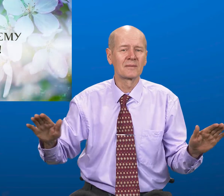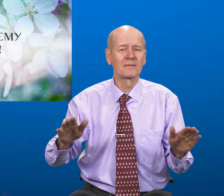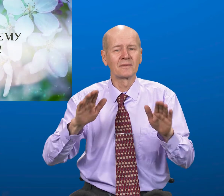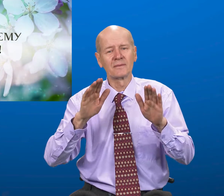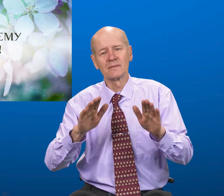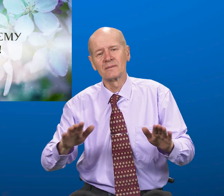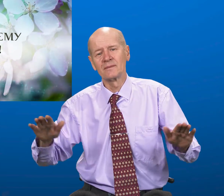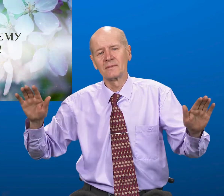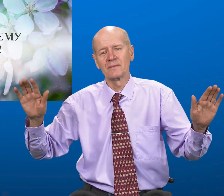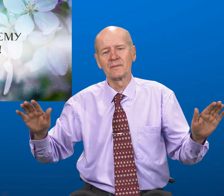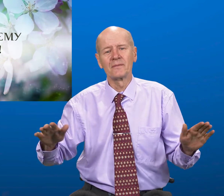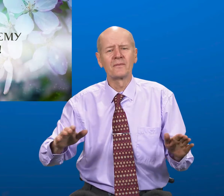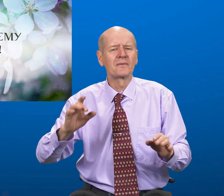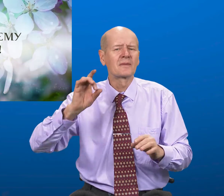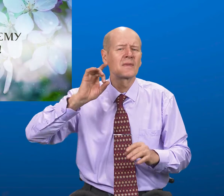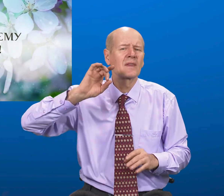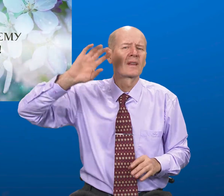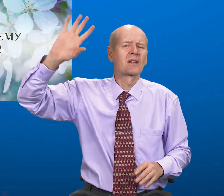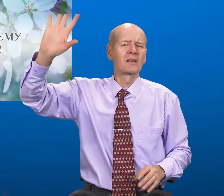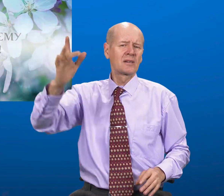нашему внемли.